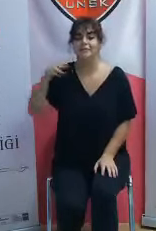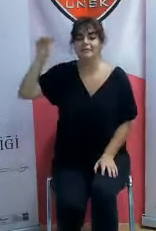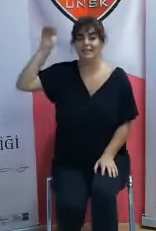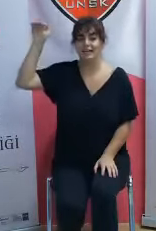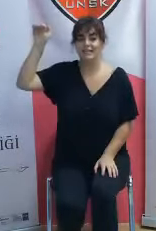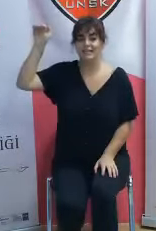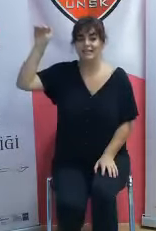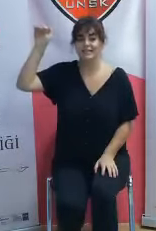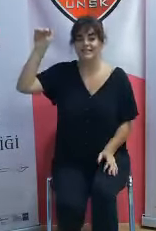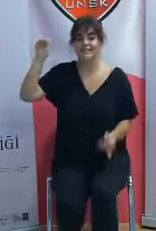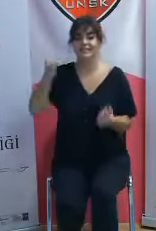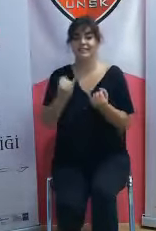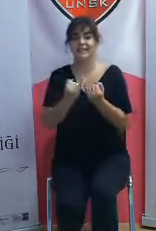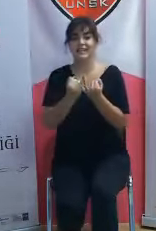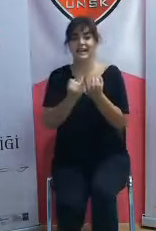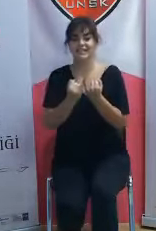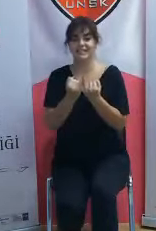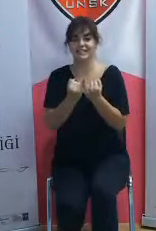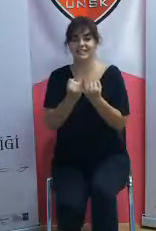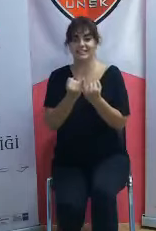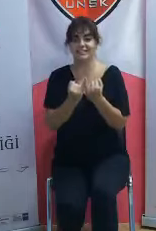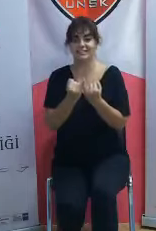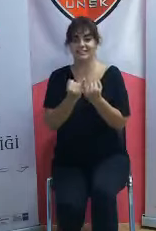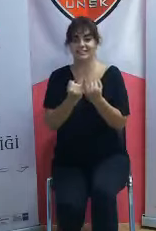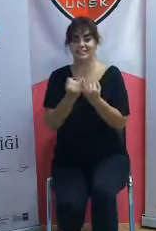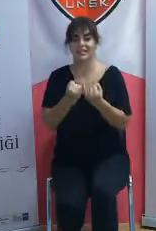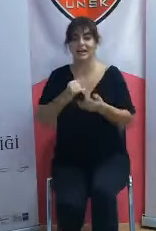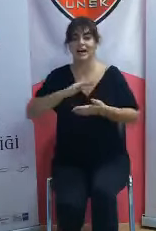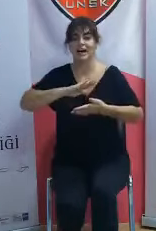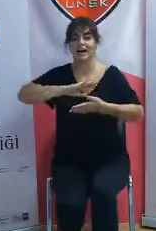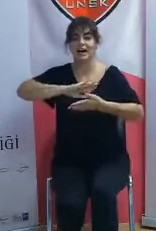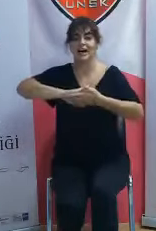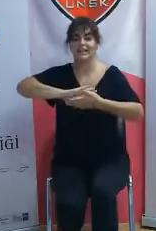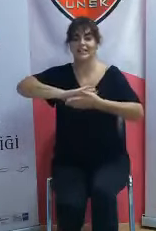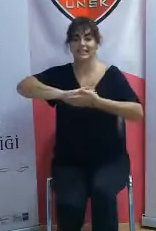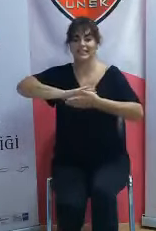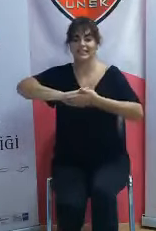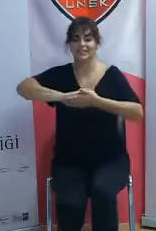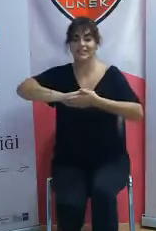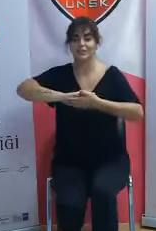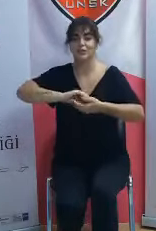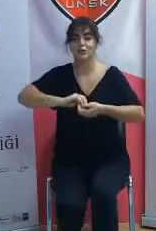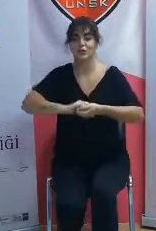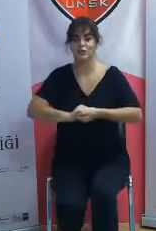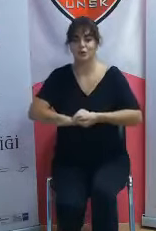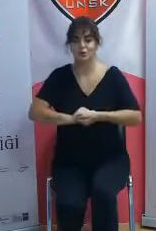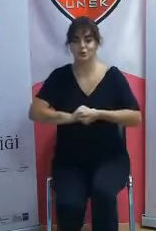Abla. Kardeş. Arkadaş. Dost.